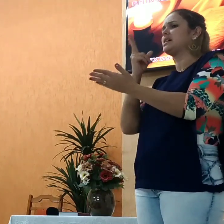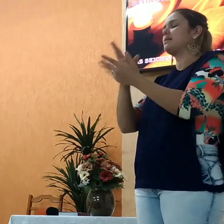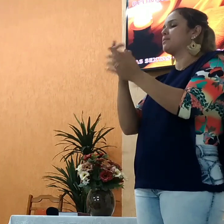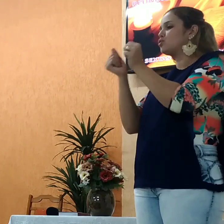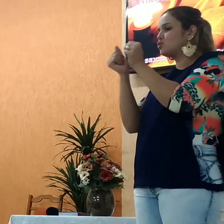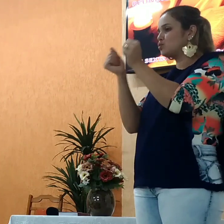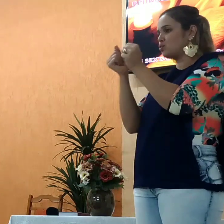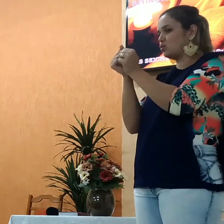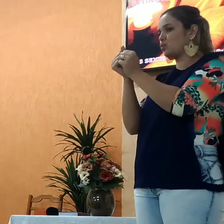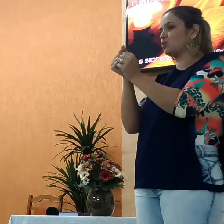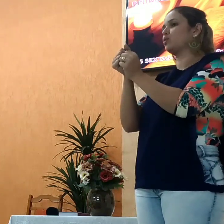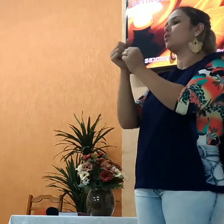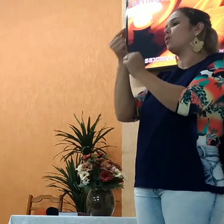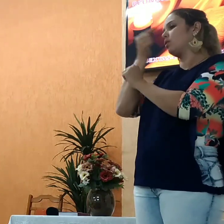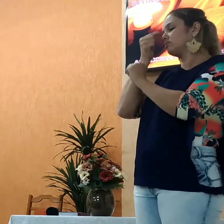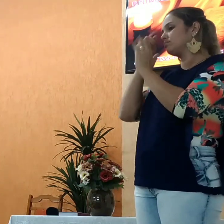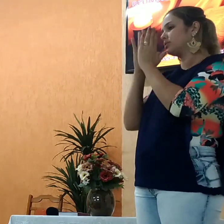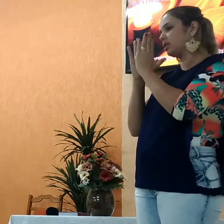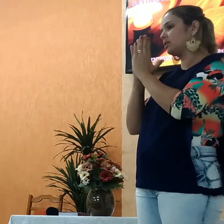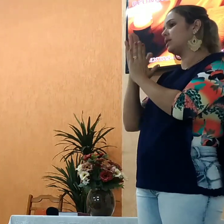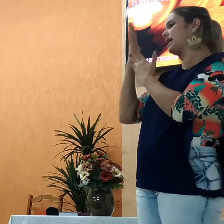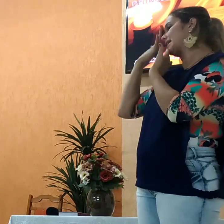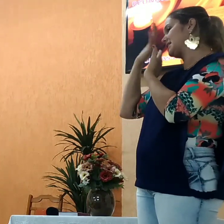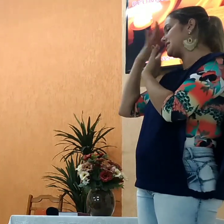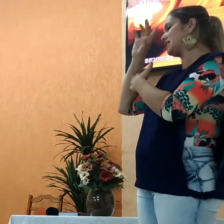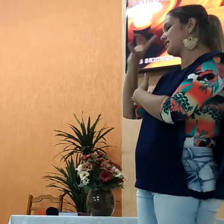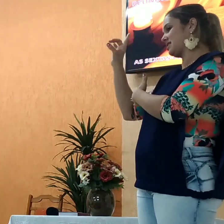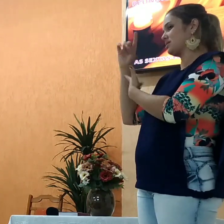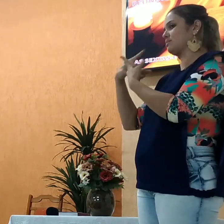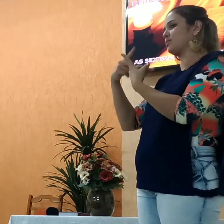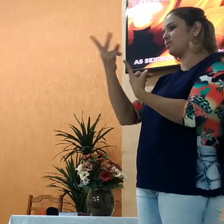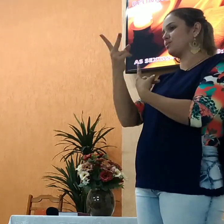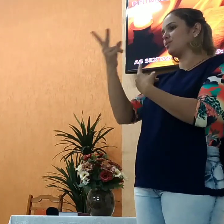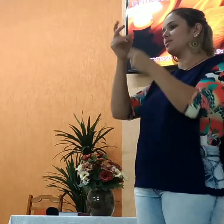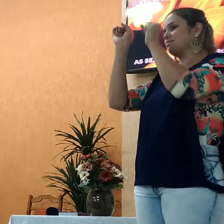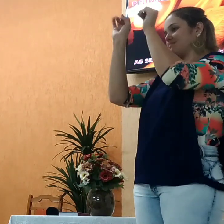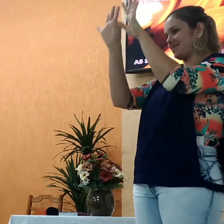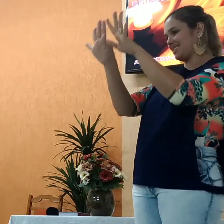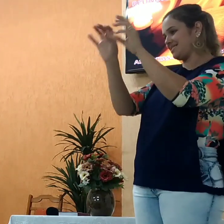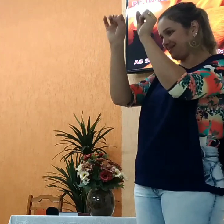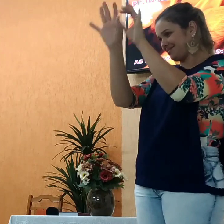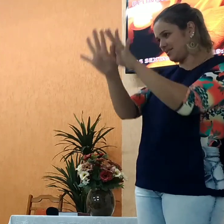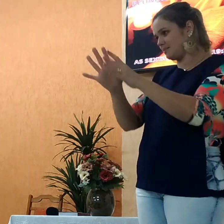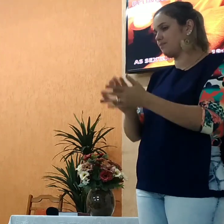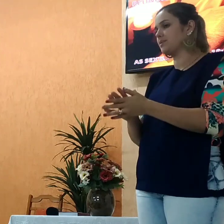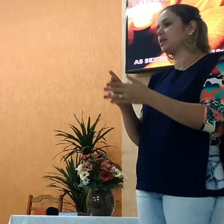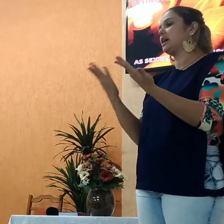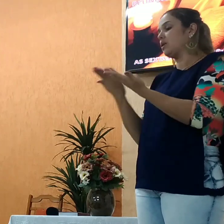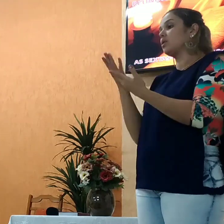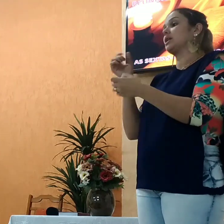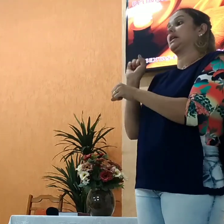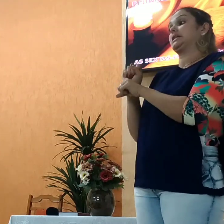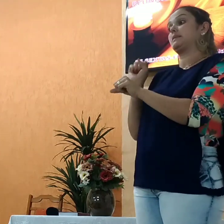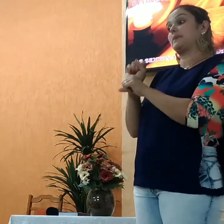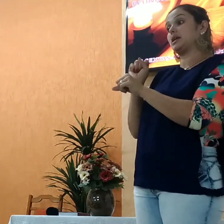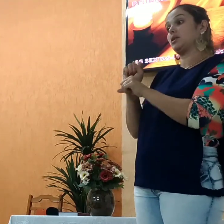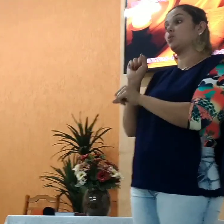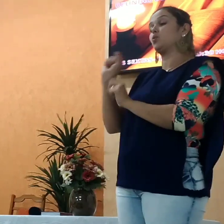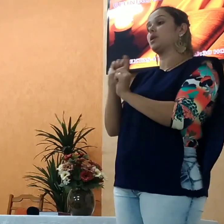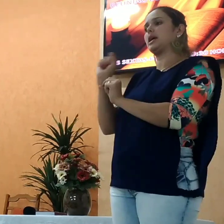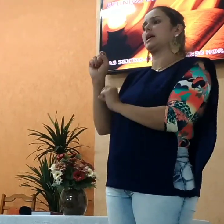orando e agradecendo a Deus por essa bênção que eles receberam, na esperança de que a Elisa não